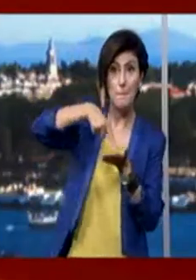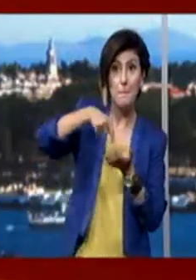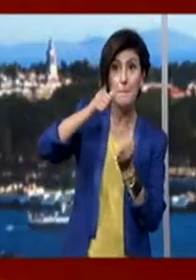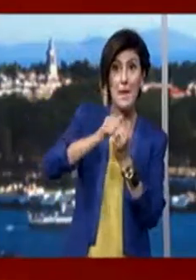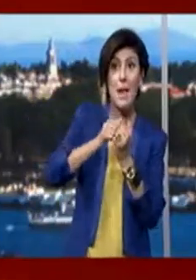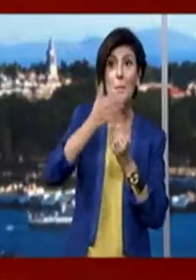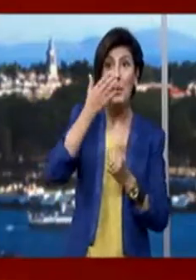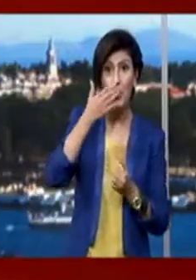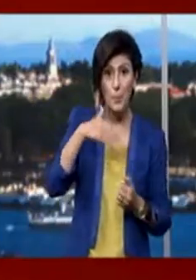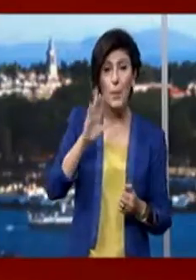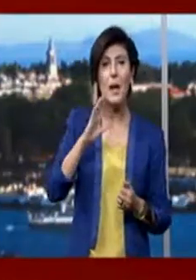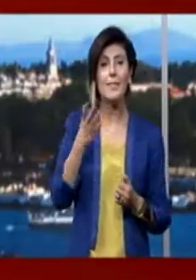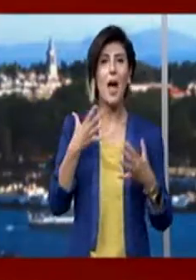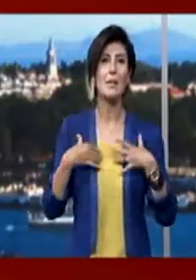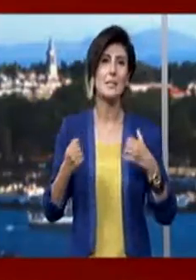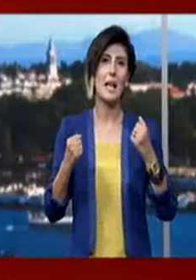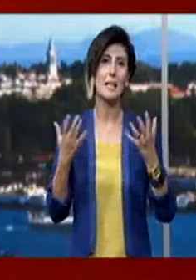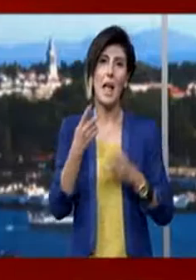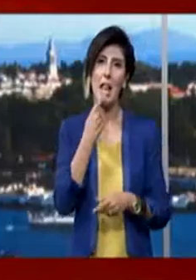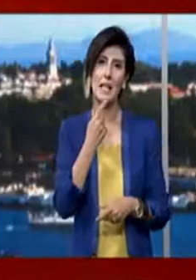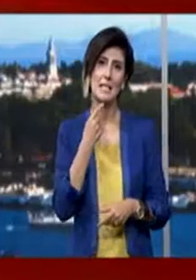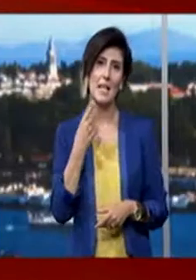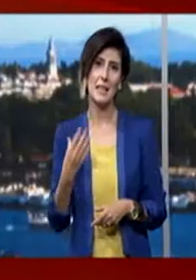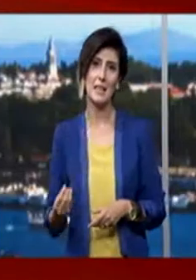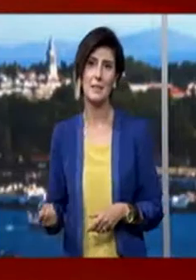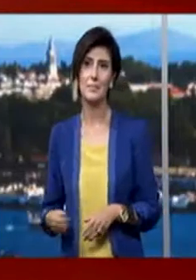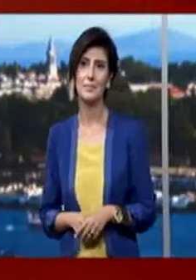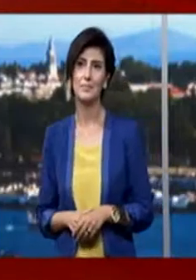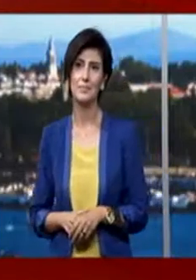daha sağlıklı hem de daha lezzetli oluyor.